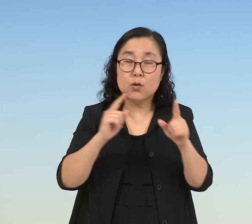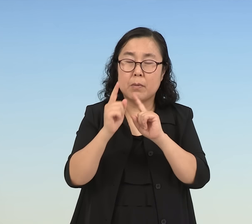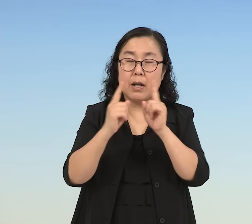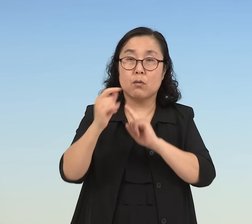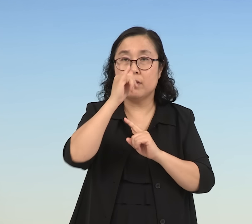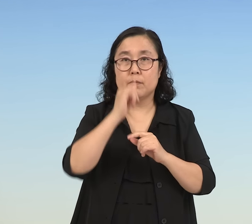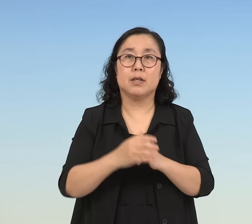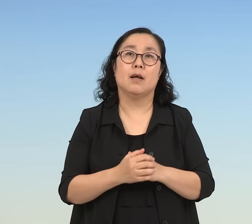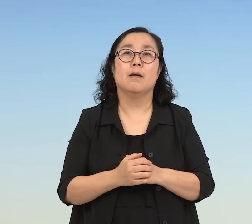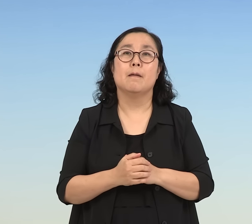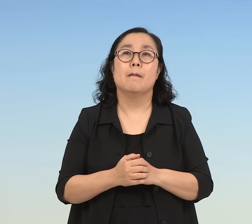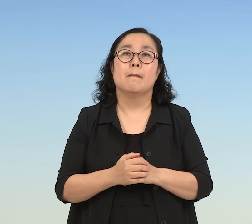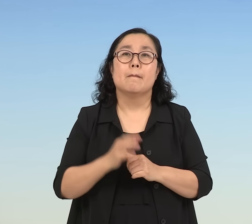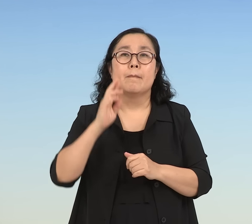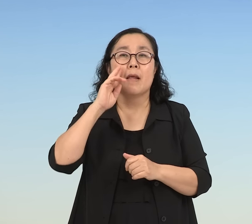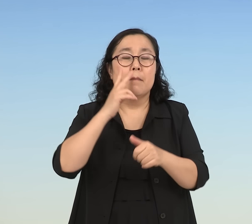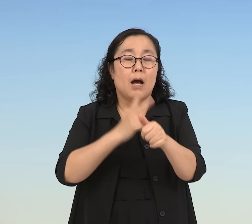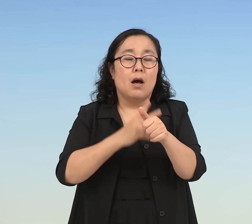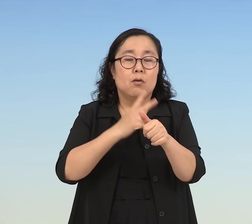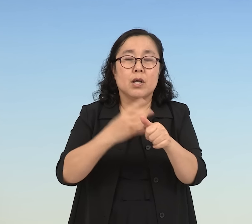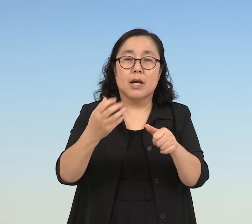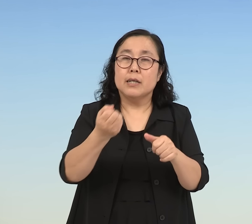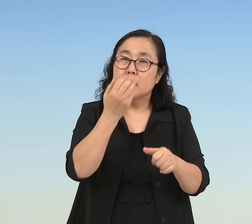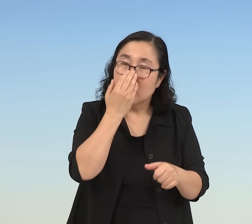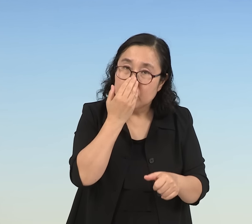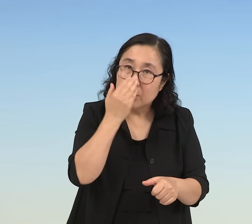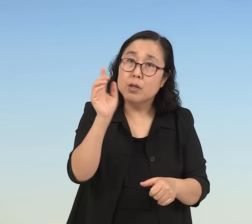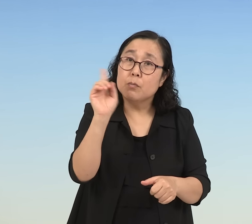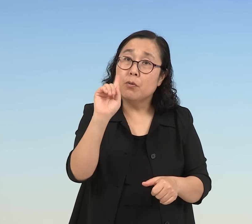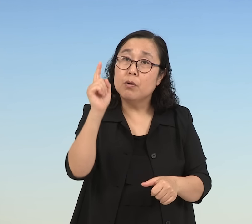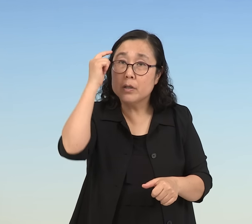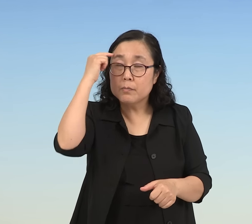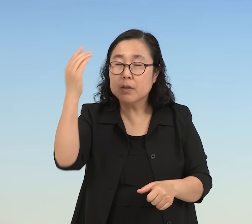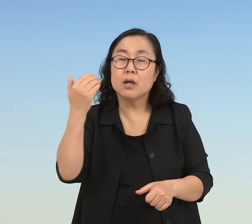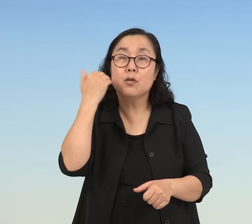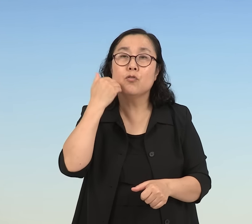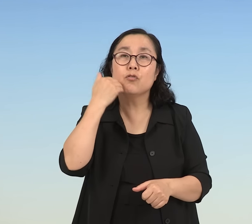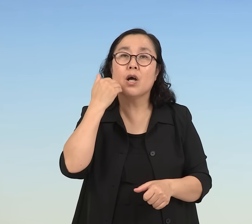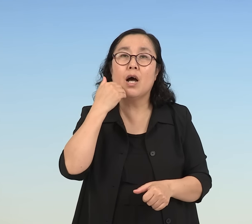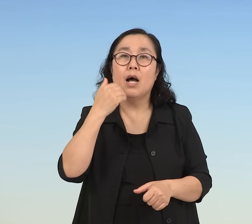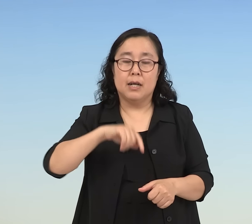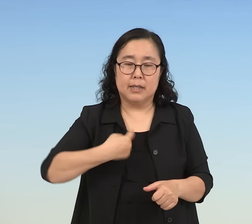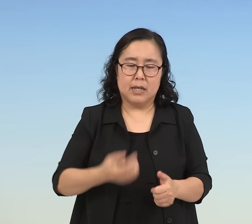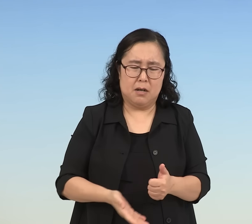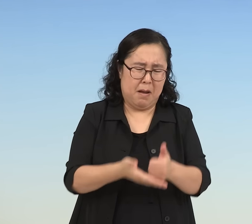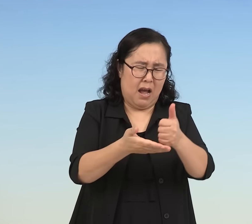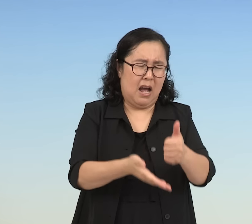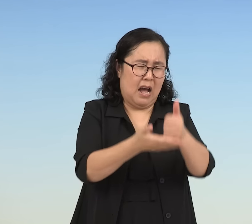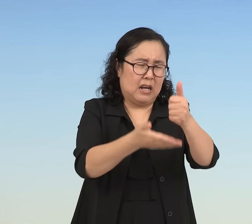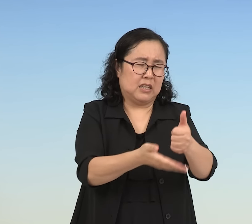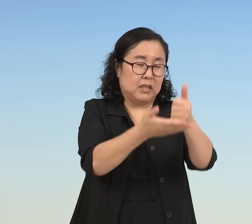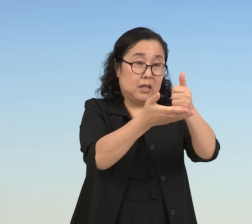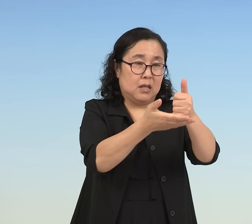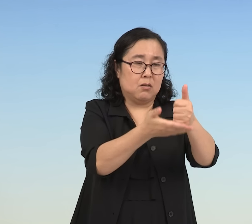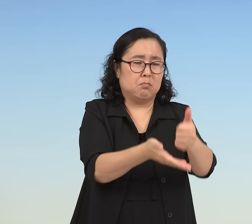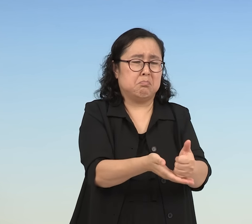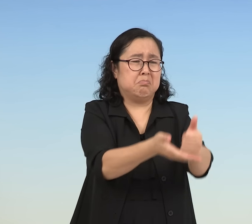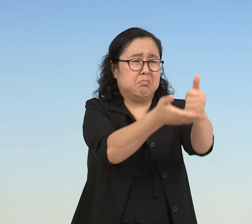나타나셨습니다. 바울이 가지고 있는 겸손이 뭐예요? 누가 자기를 대사도라고 떠받들든